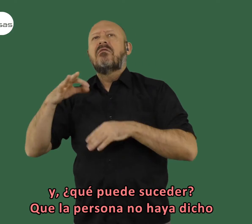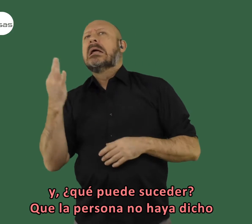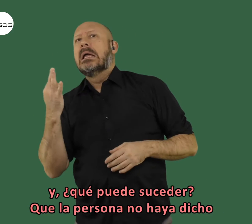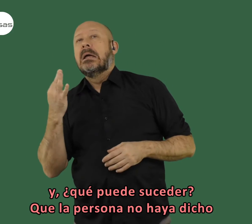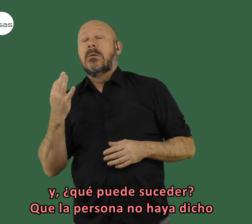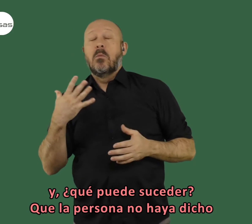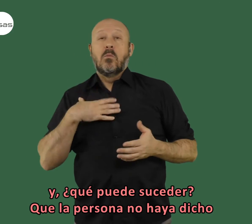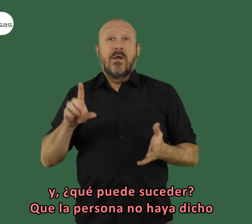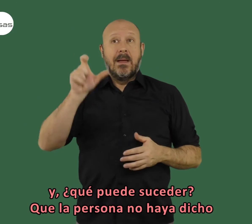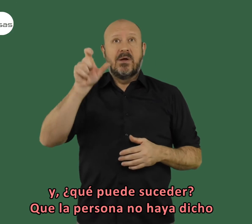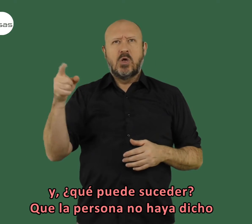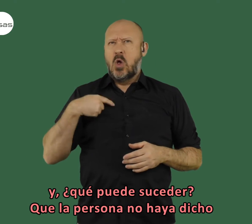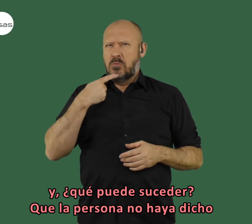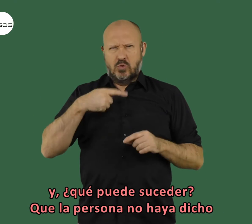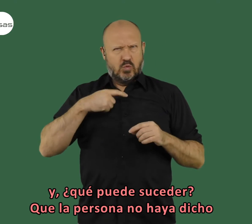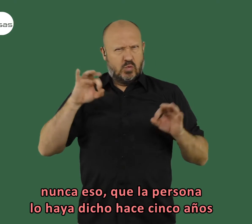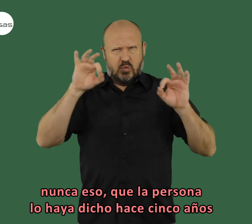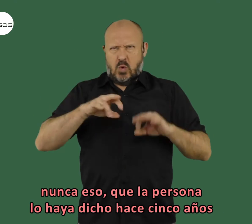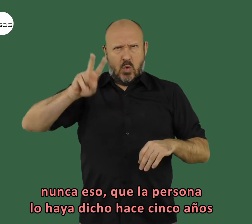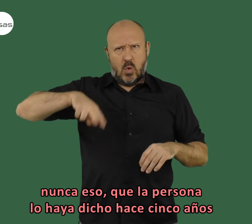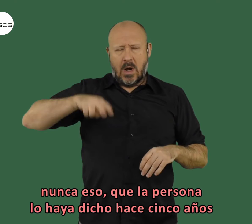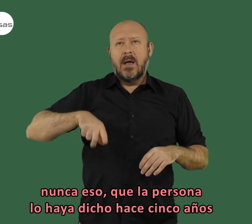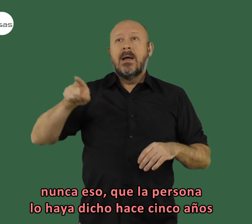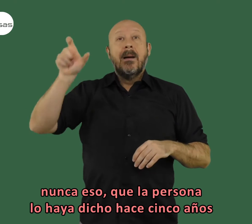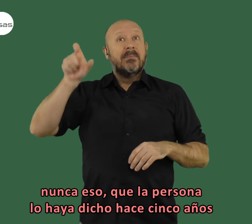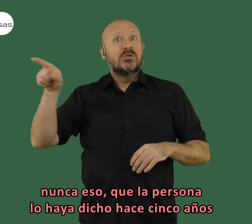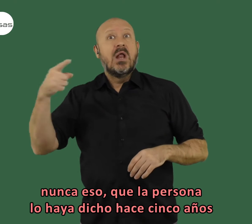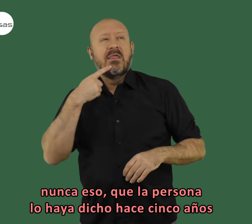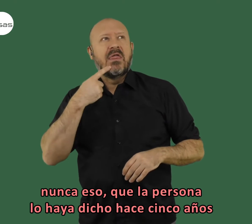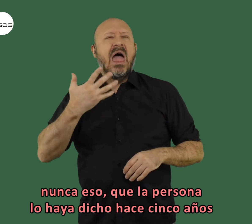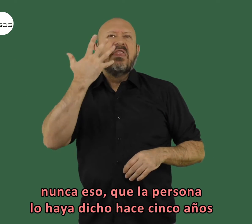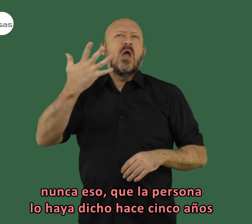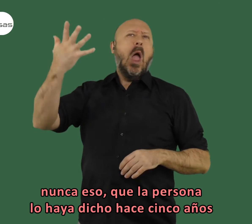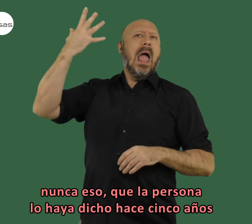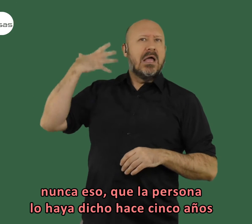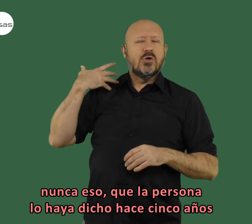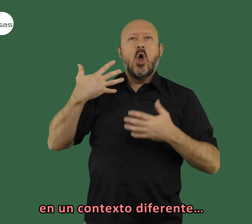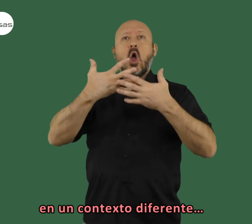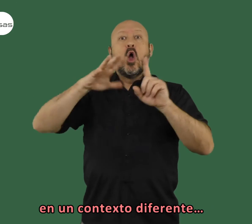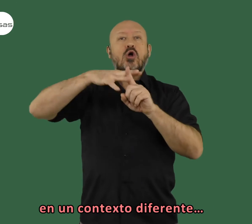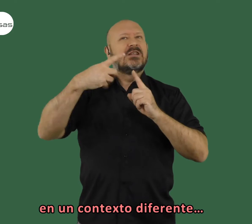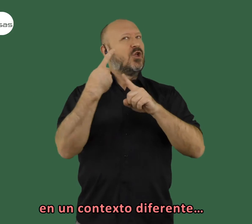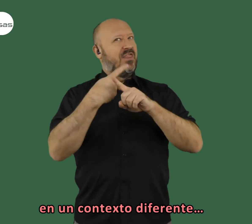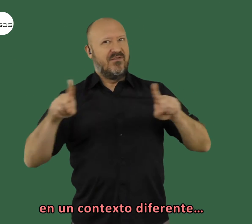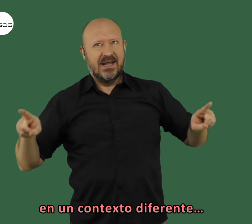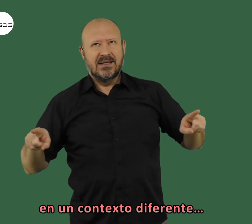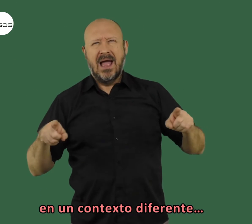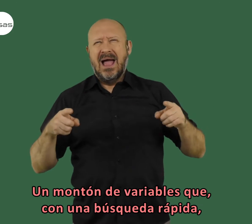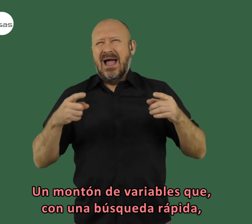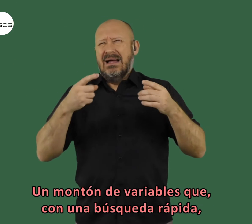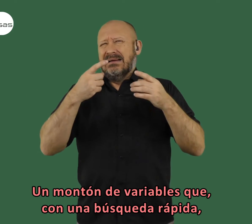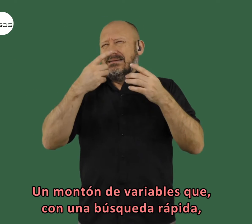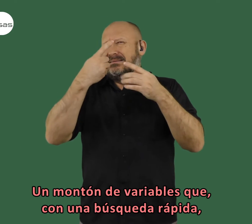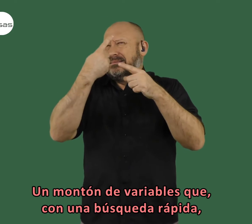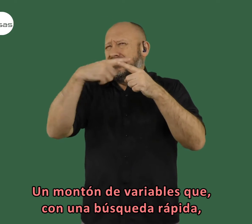¿Y qué puede suceder? Que la persona no haya dicho nunca eso, que la persona lo haya dicho hace 5 años en un contexto diferente.